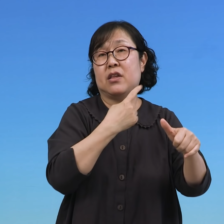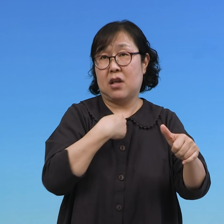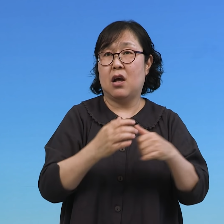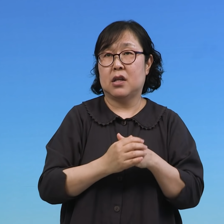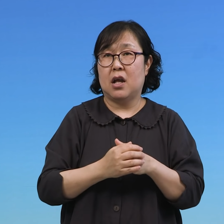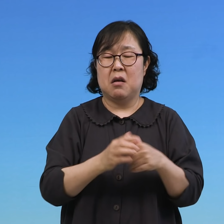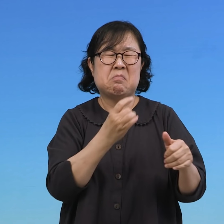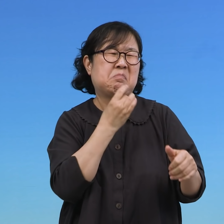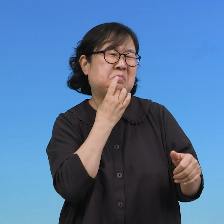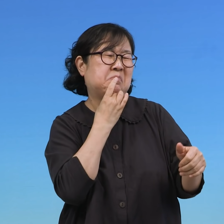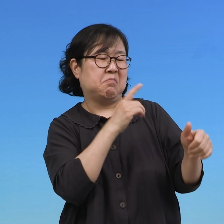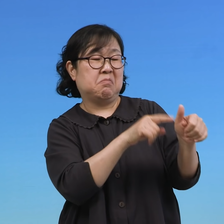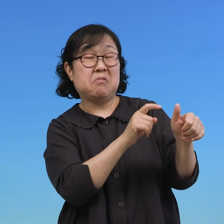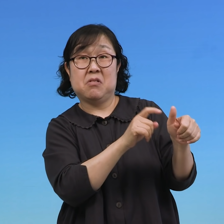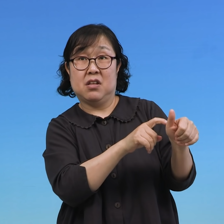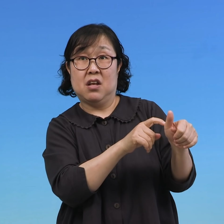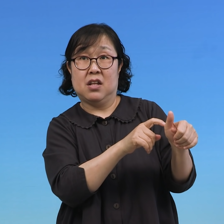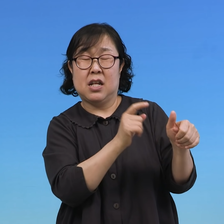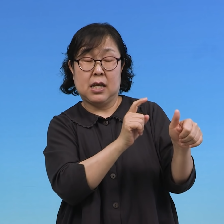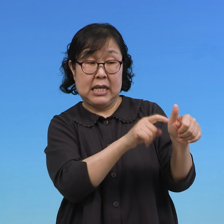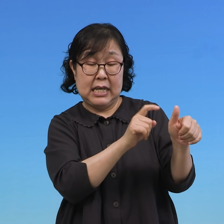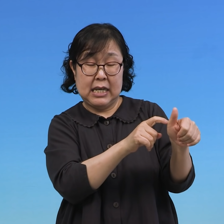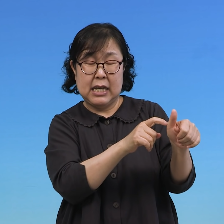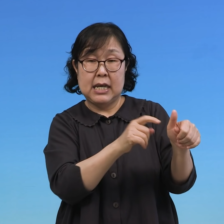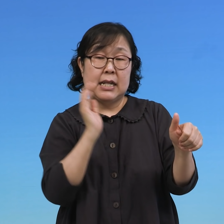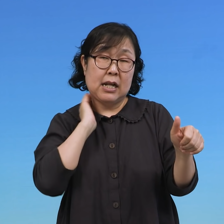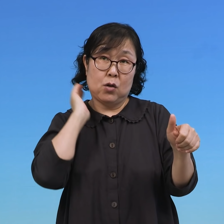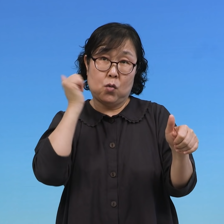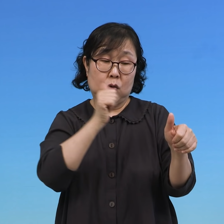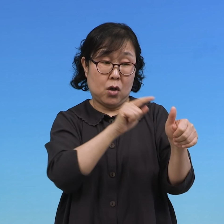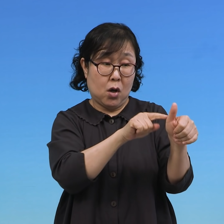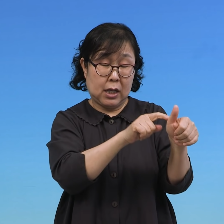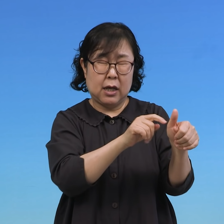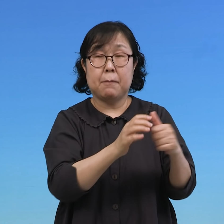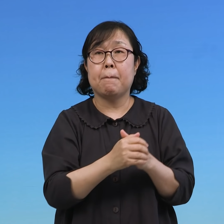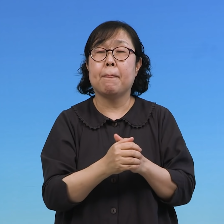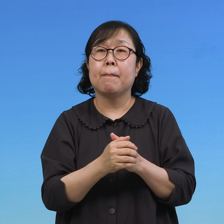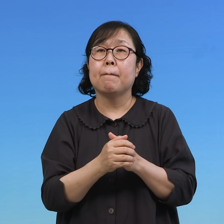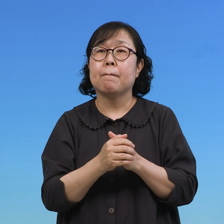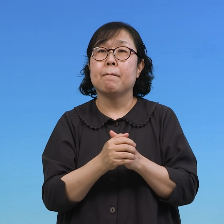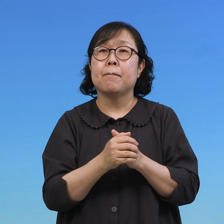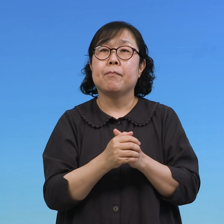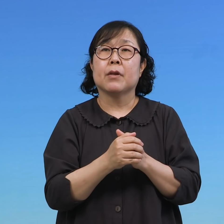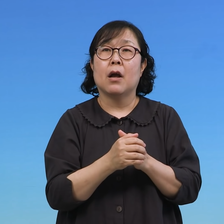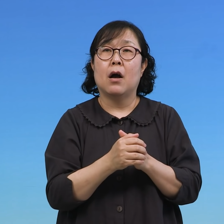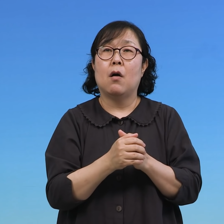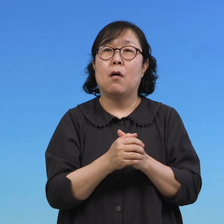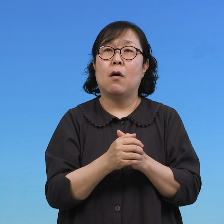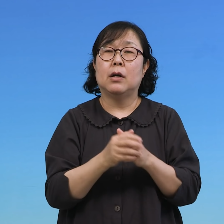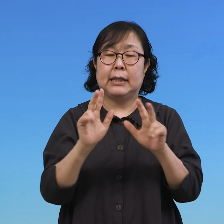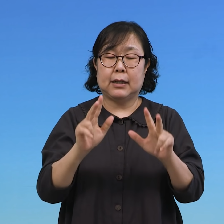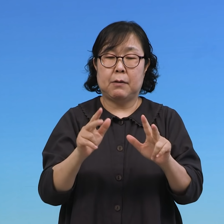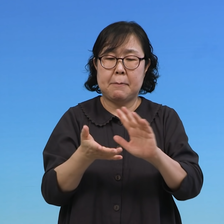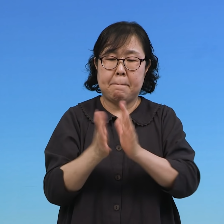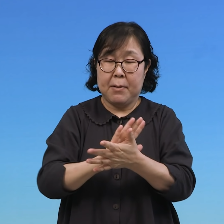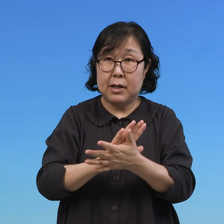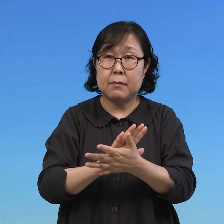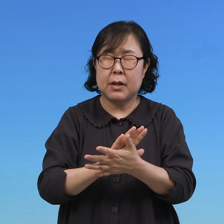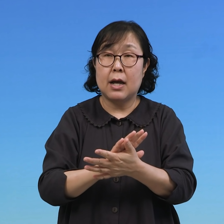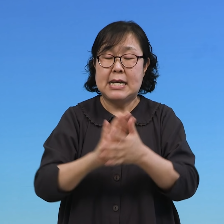조롱당하던 코미디언 출신 우크라이나 대통령에게 완전히 반전이